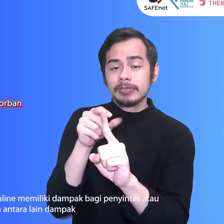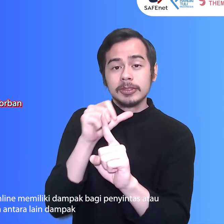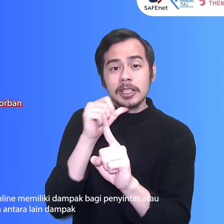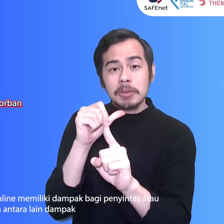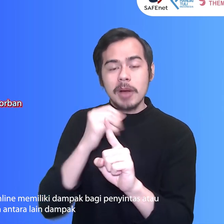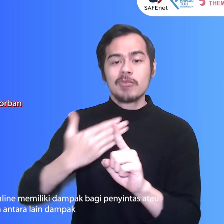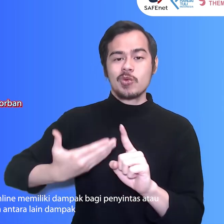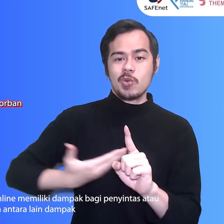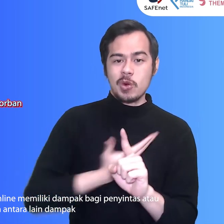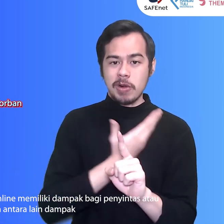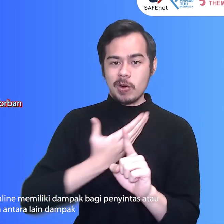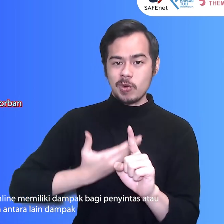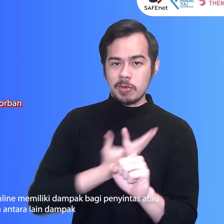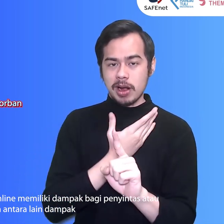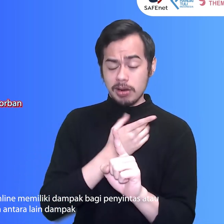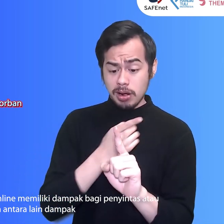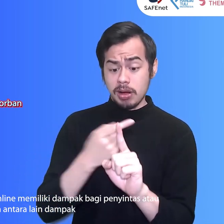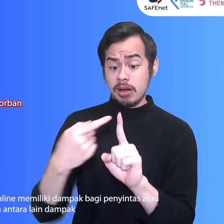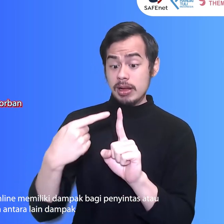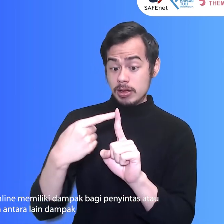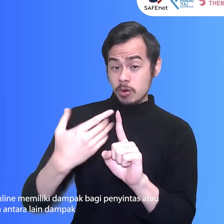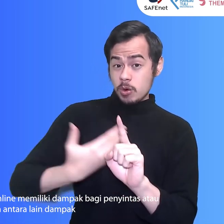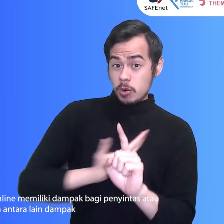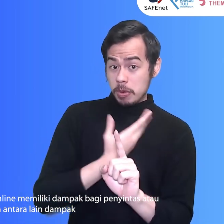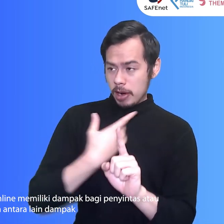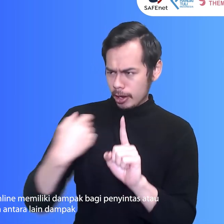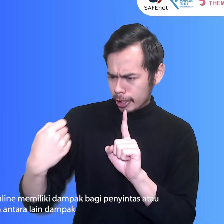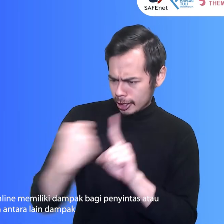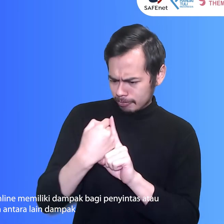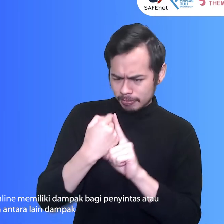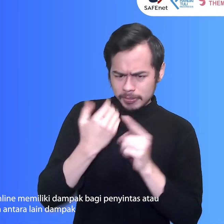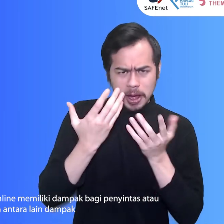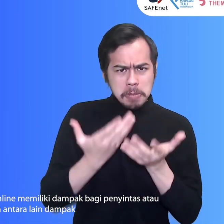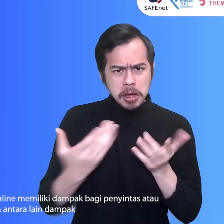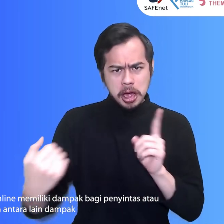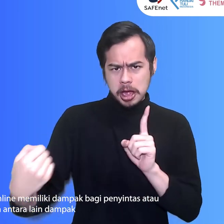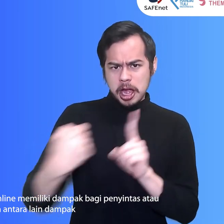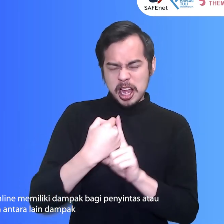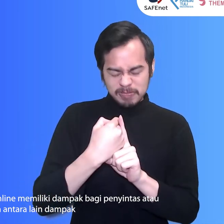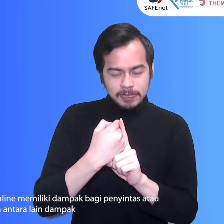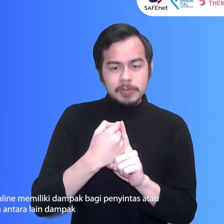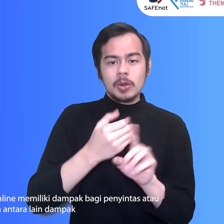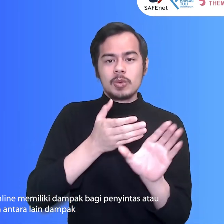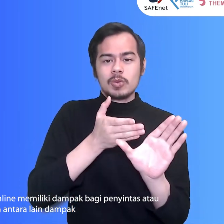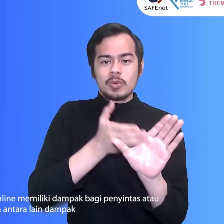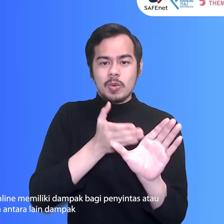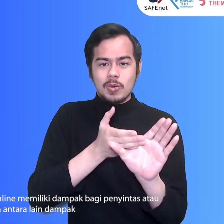Hai kekerasan berbasis gender online memiliki dampak bagi penyintas atau korban antara lain psychologist